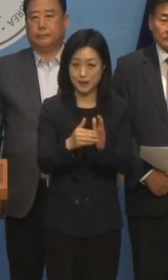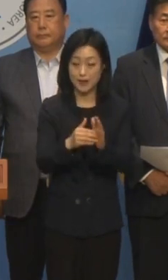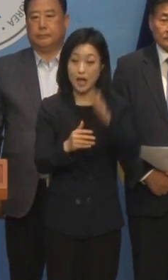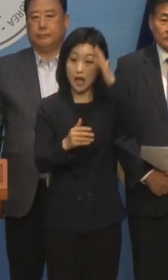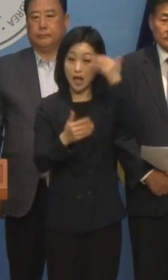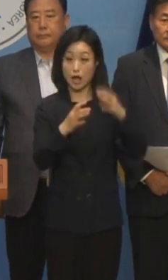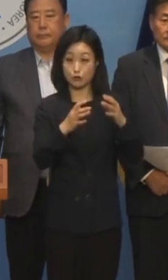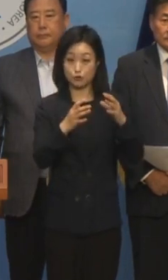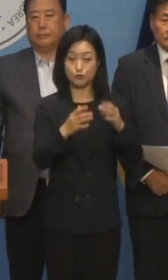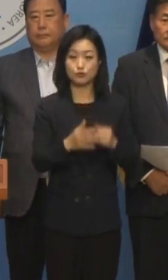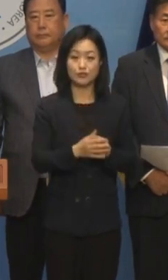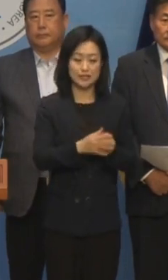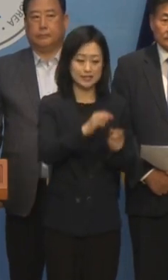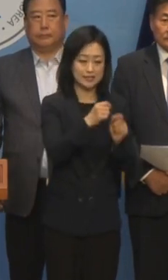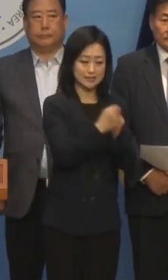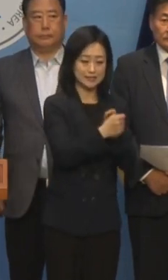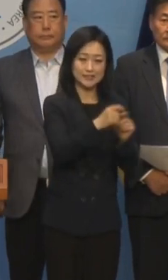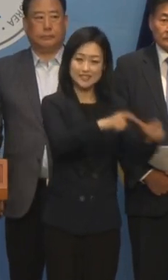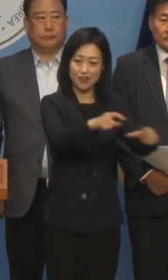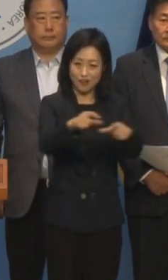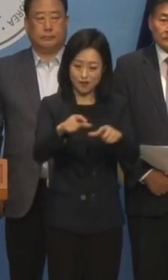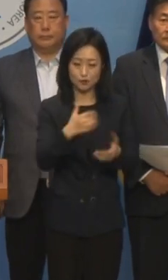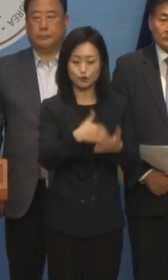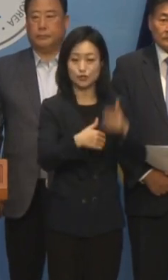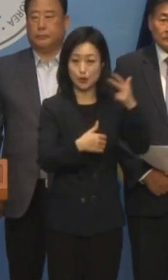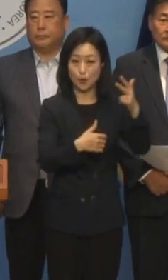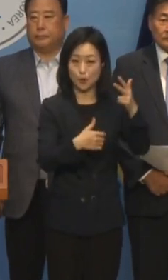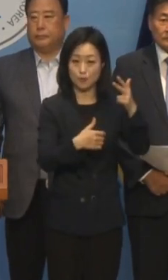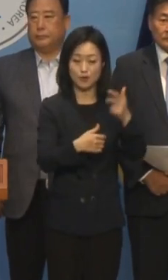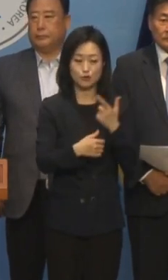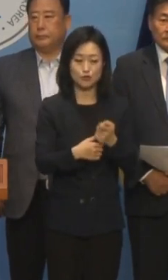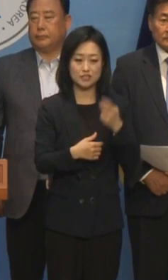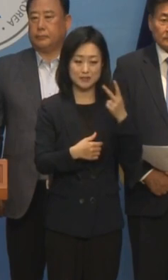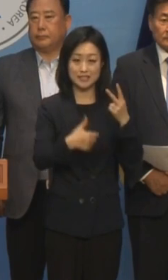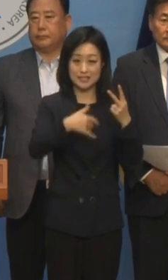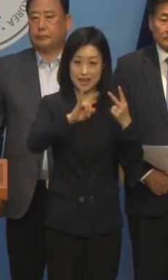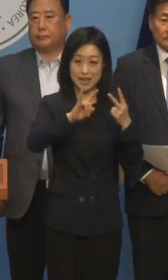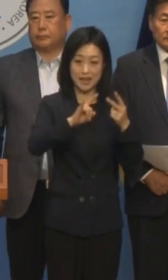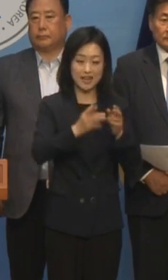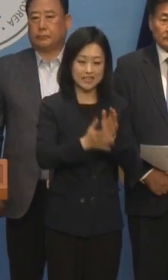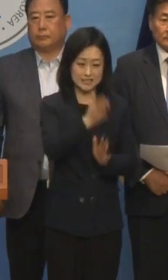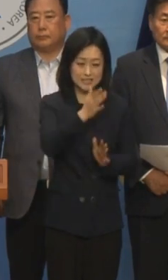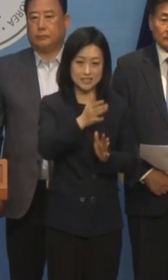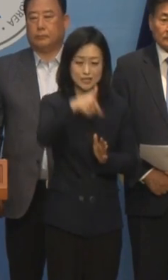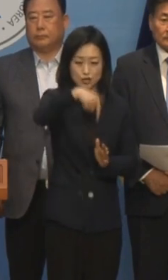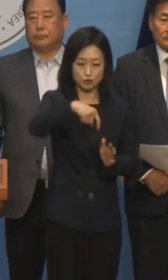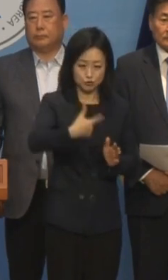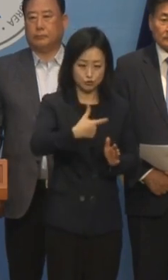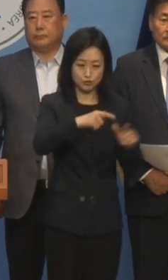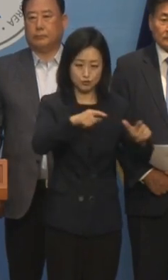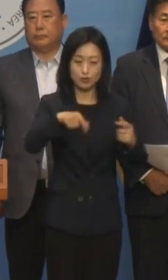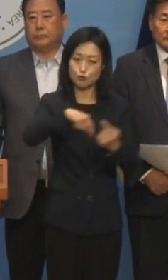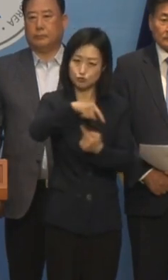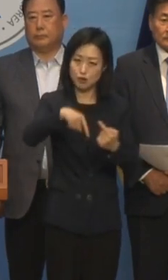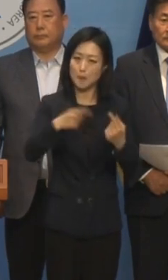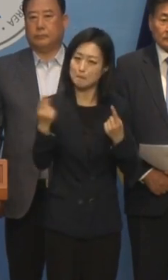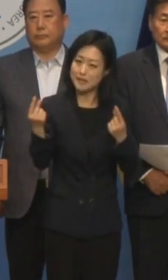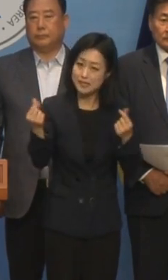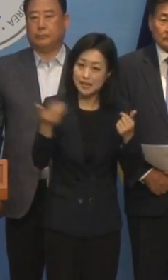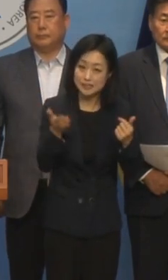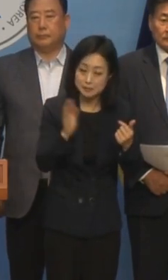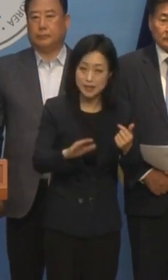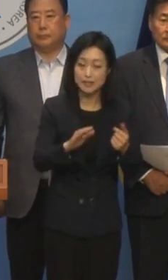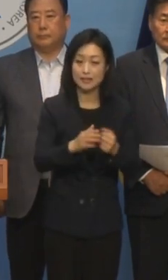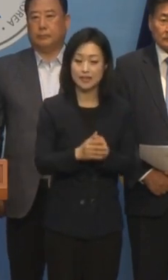우리나라 7개 광역지자체와 62개 시군에서도 유사한 제도를 운영하고 있습니다. 하지만